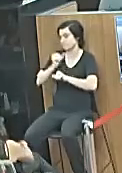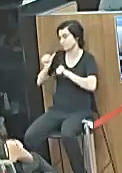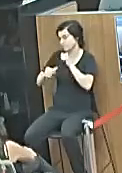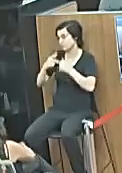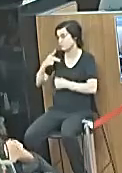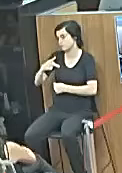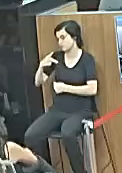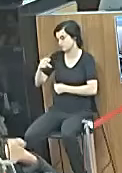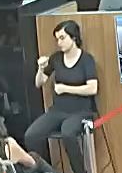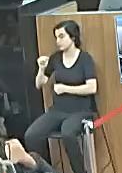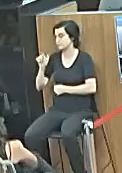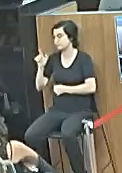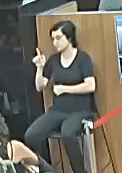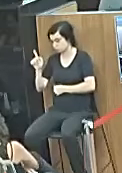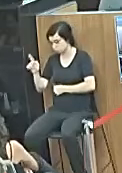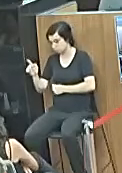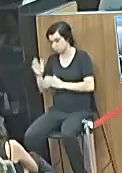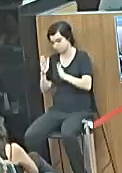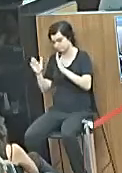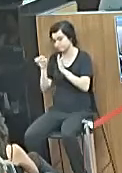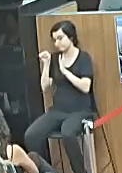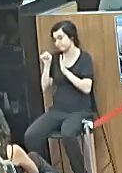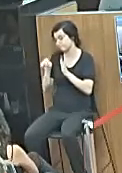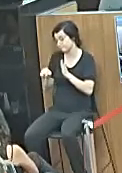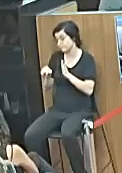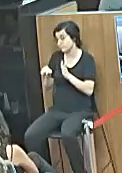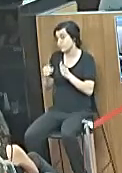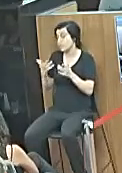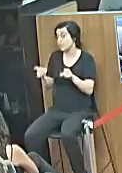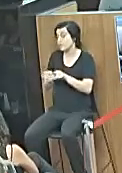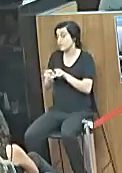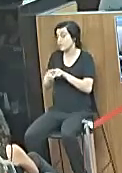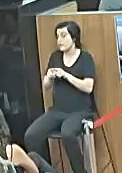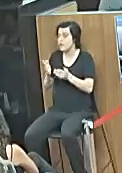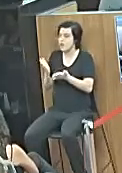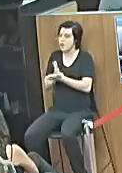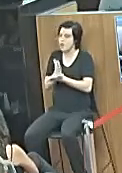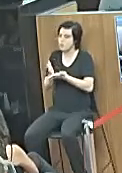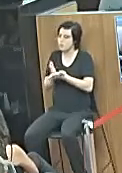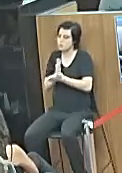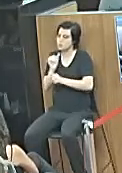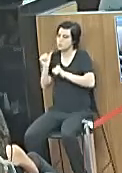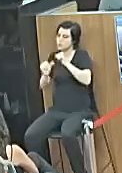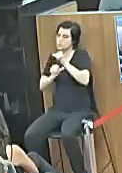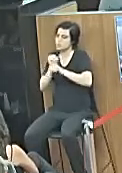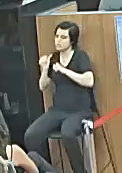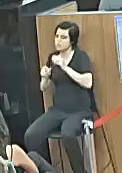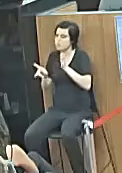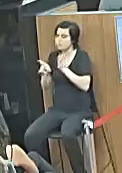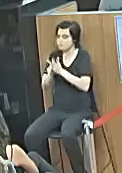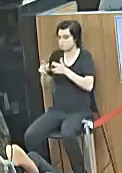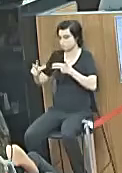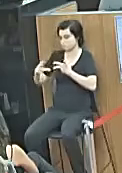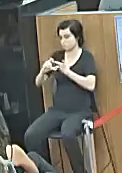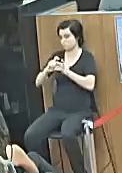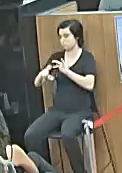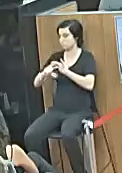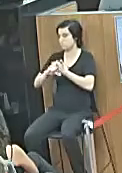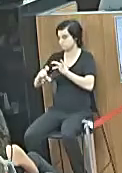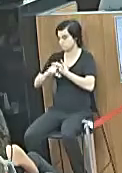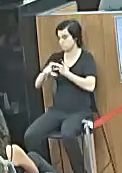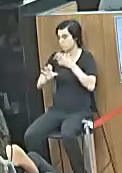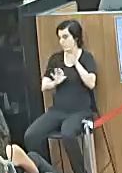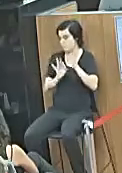ppa g 2020 e 2023 e de recomendações ao poder executivo no âmbito dos